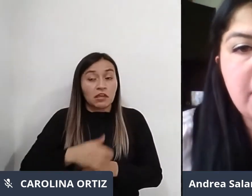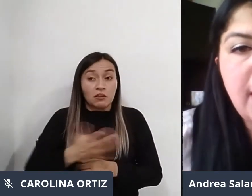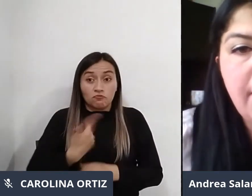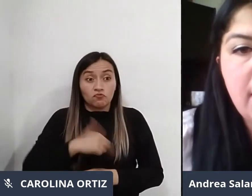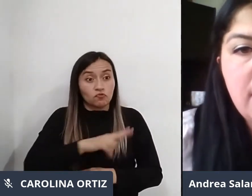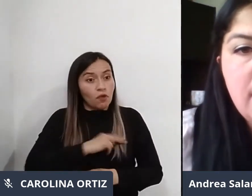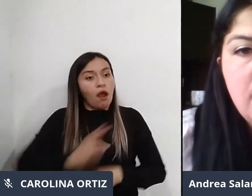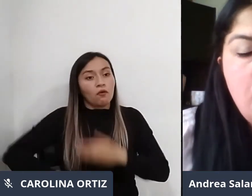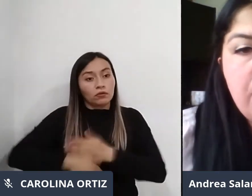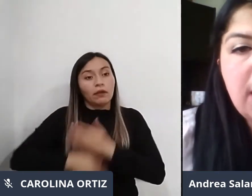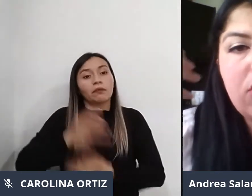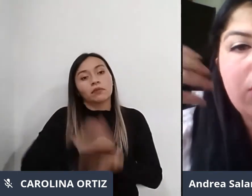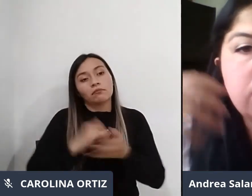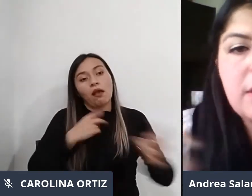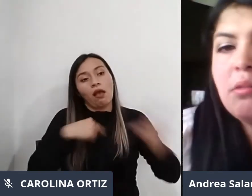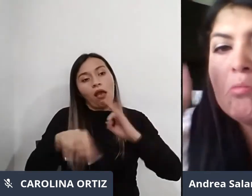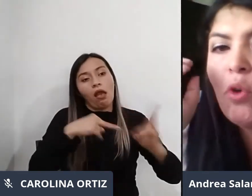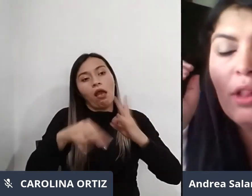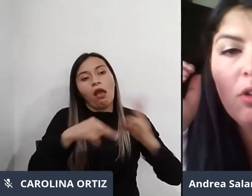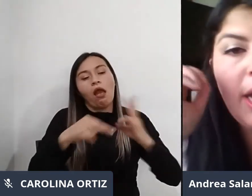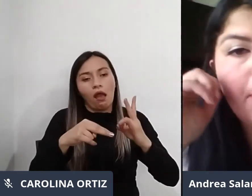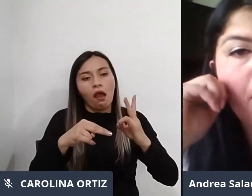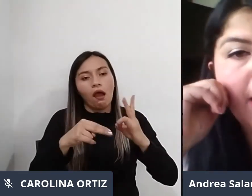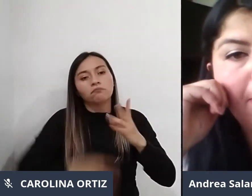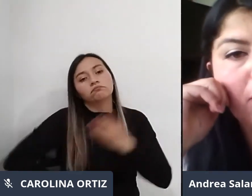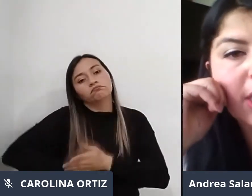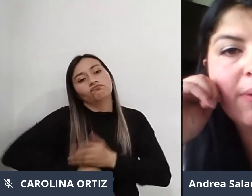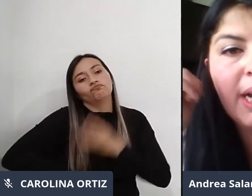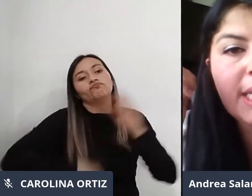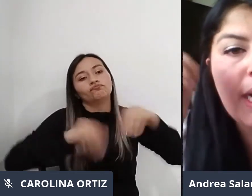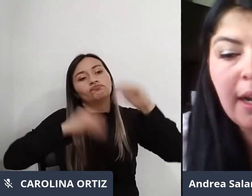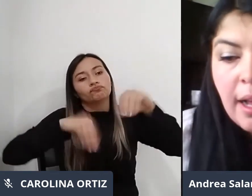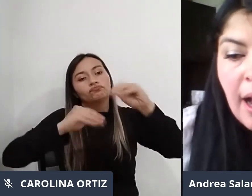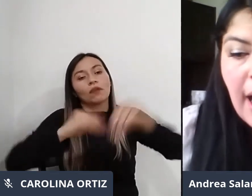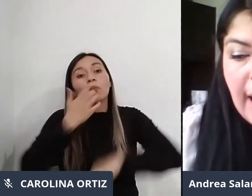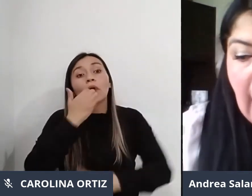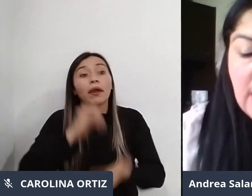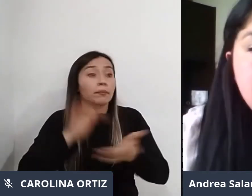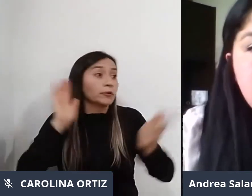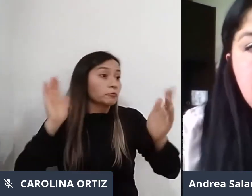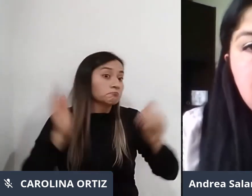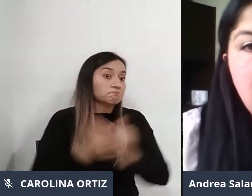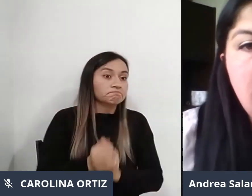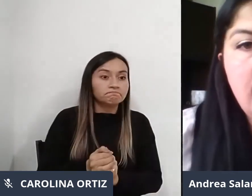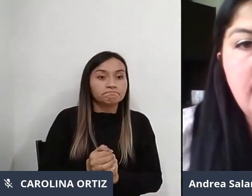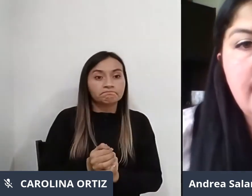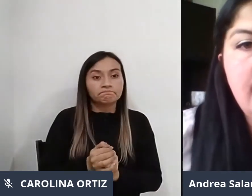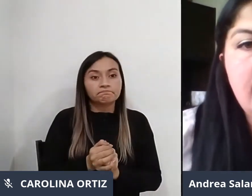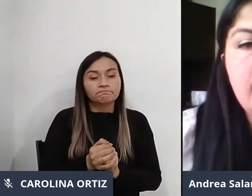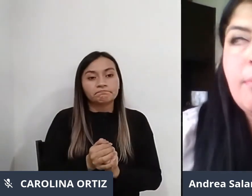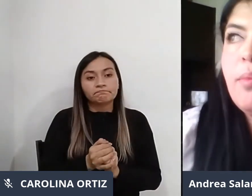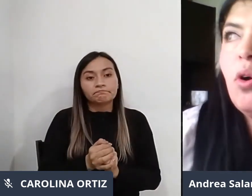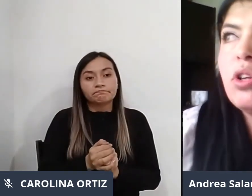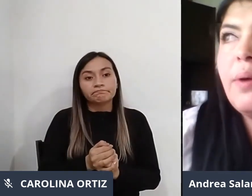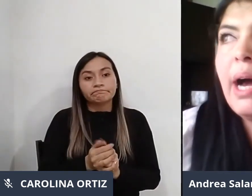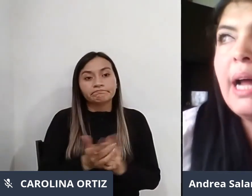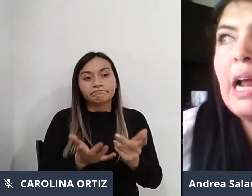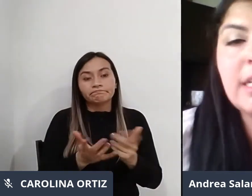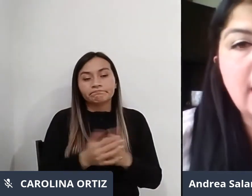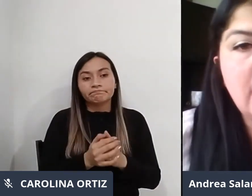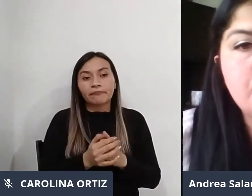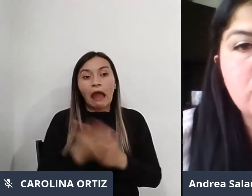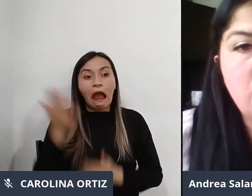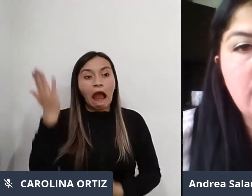esa perspectiva, pues entonces cuando diga, por ejemplo, que se van a hacer análisis o se